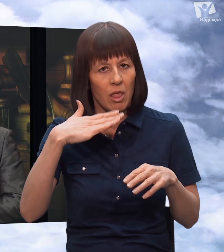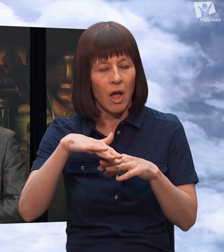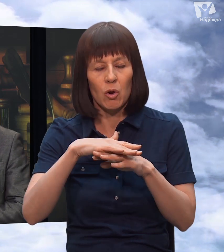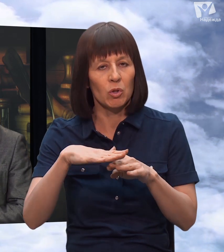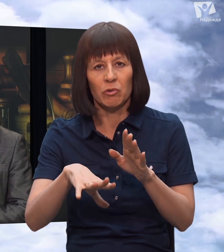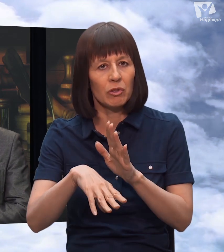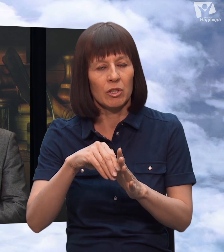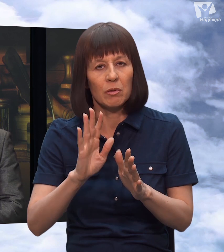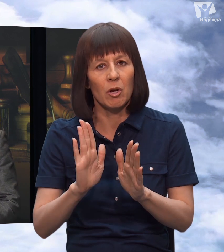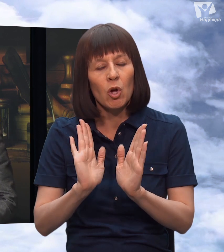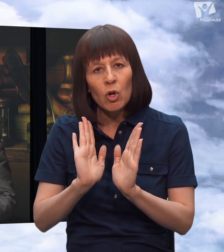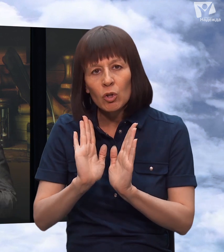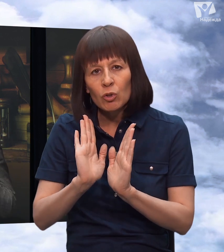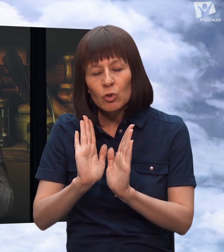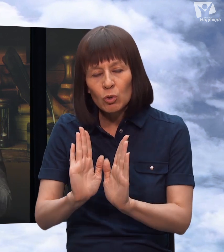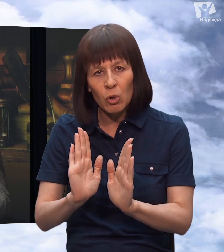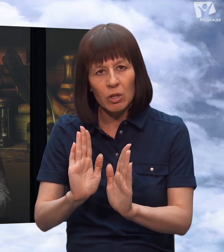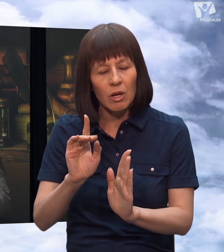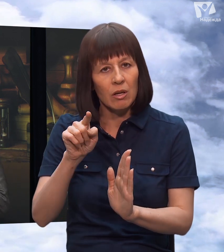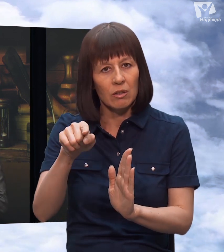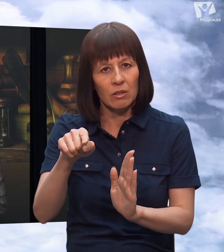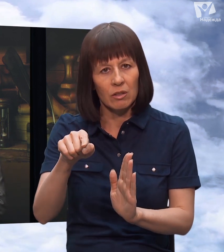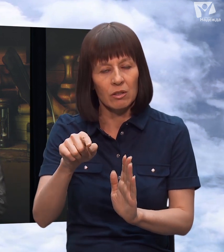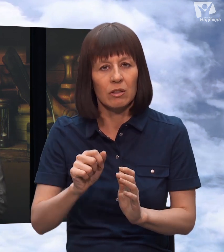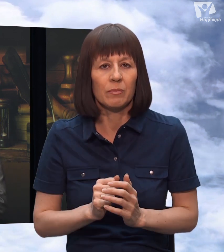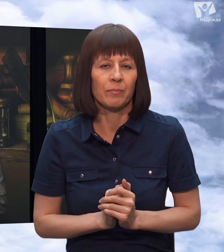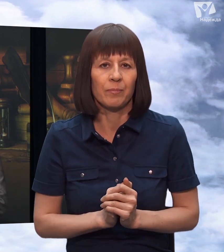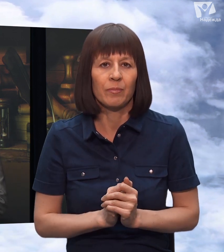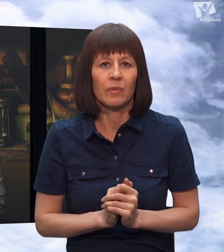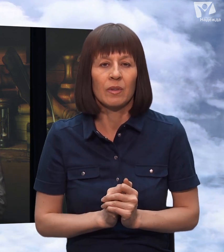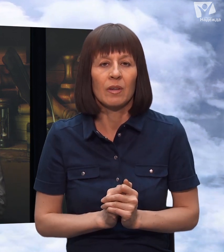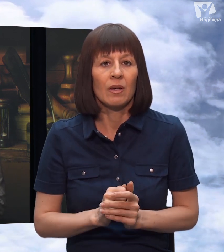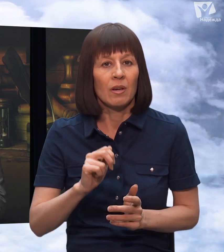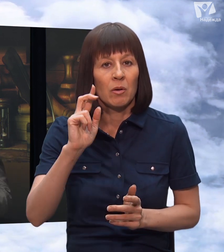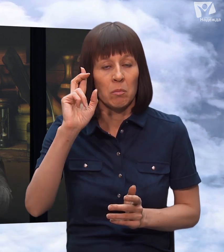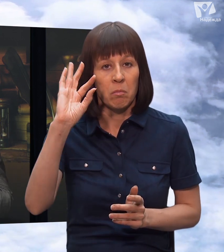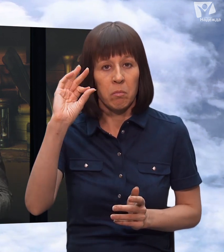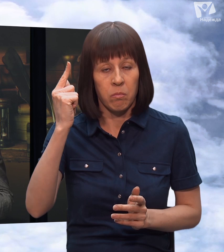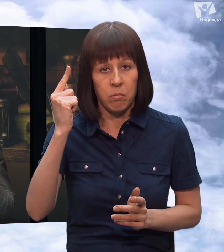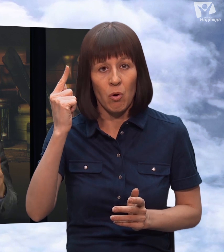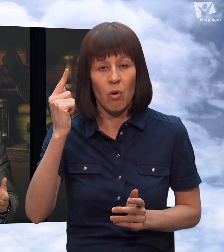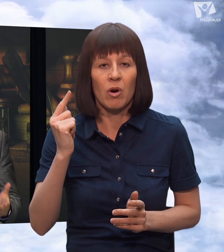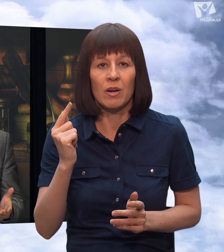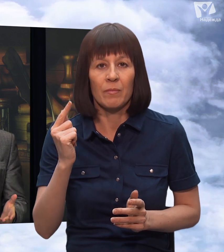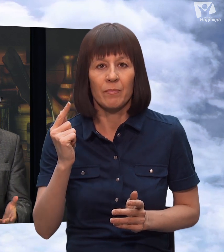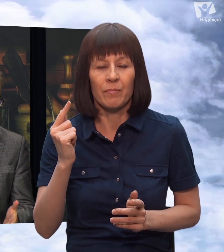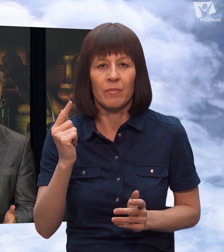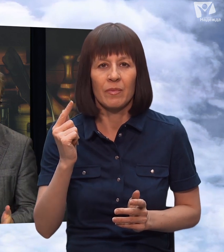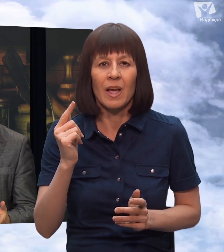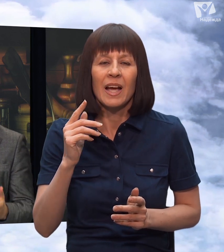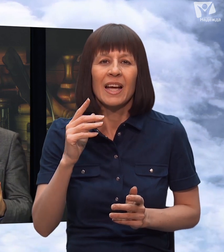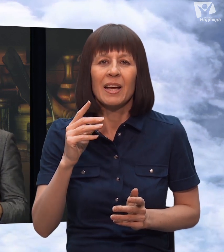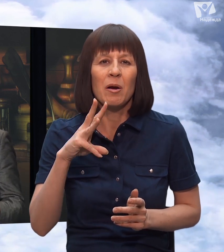7 и их после них он обращается израильскому народу он обращается к детям тех кто